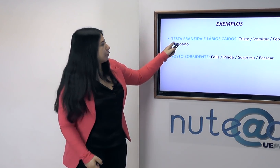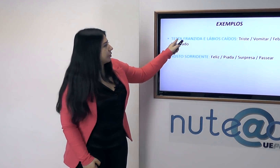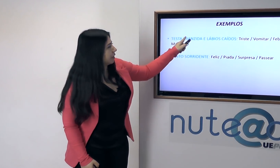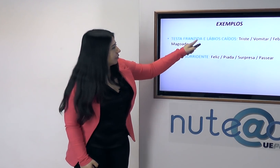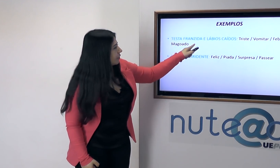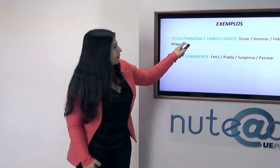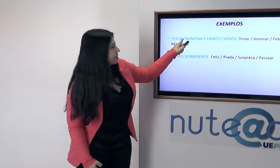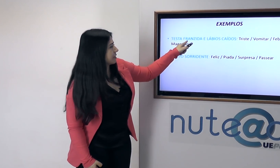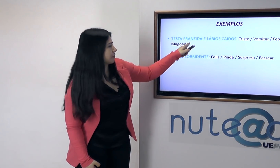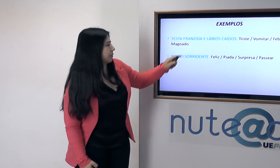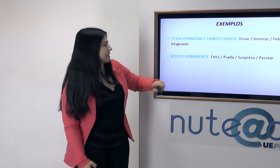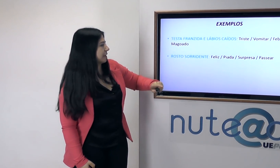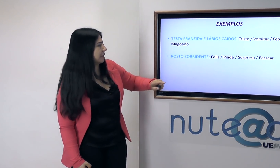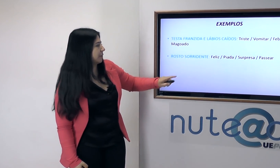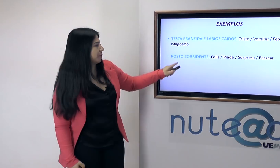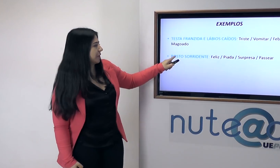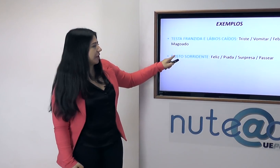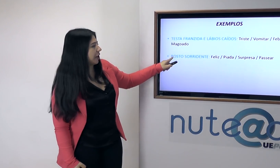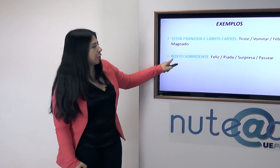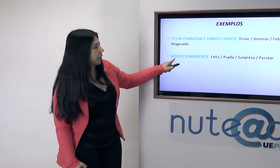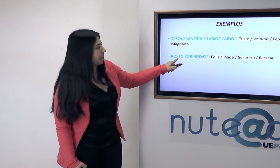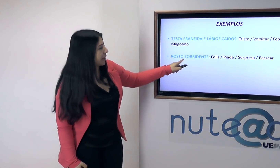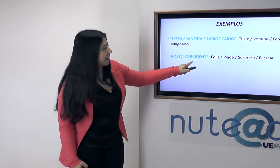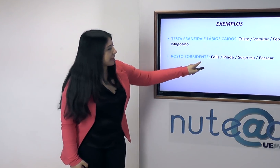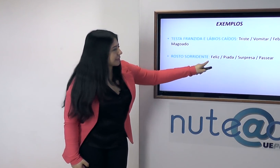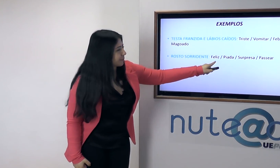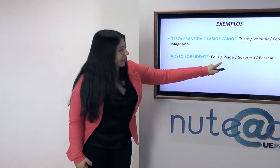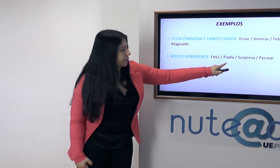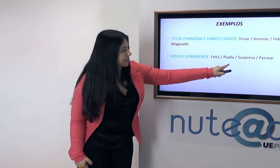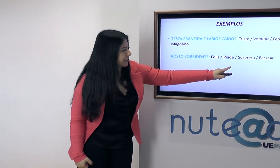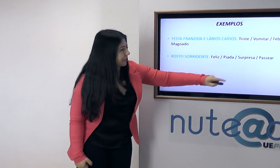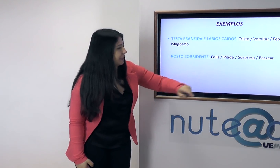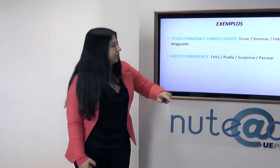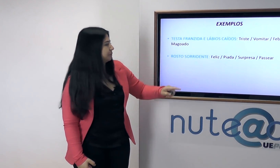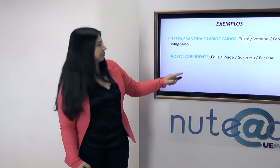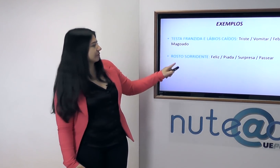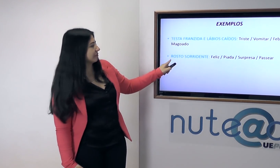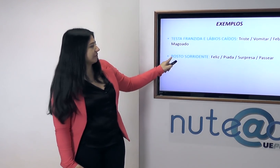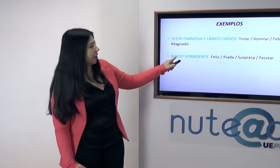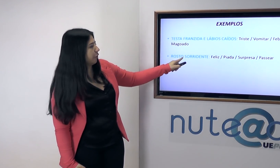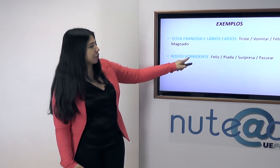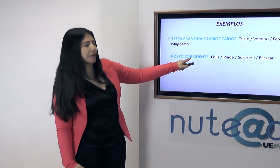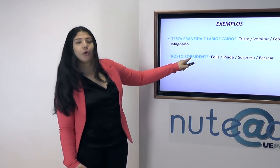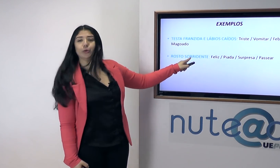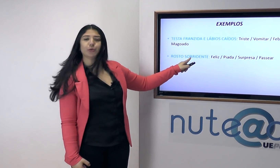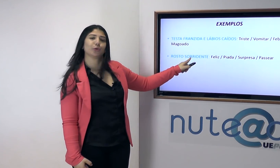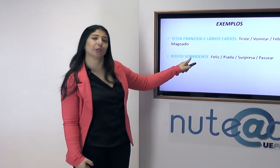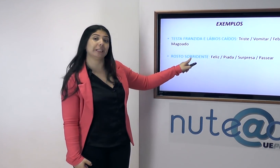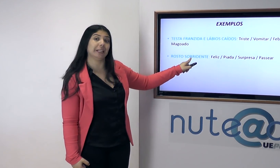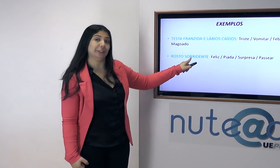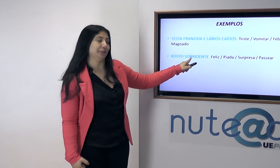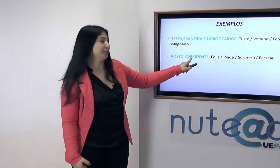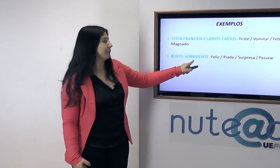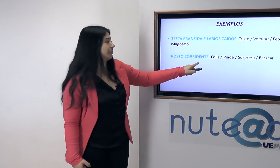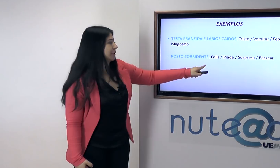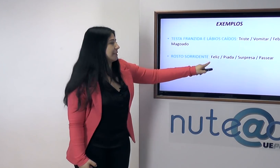Eu tenho que franzir a sobrancelha. Agora, para essas palavras aqui, eu vou usar o rosto sorridente. Por